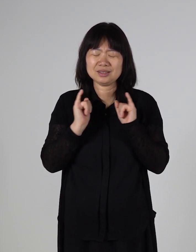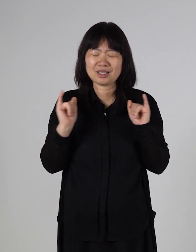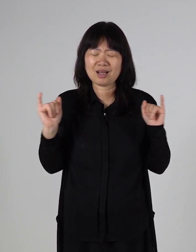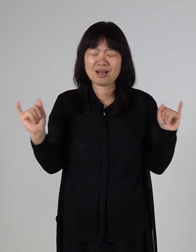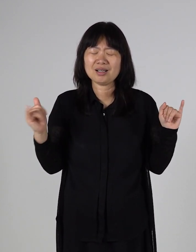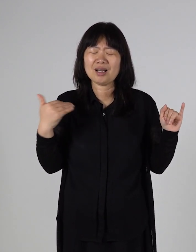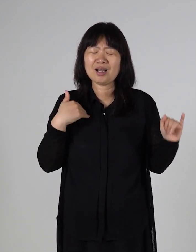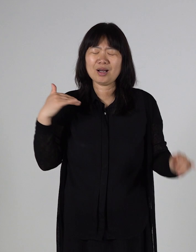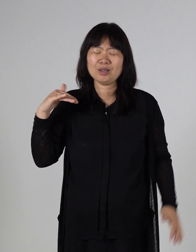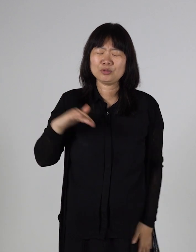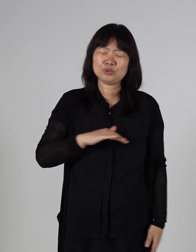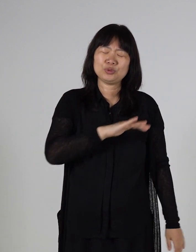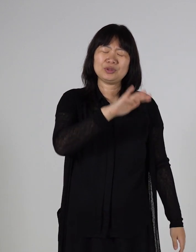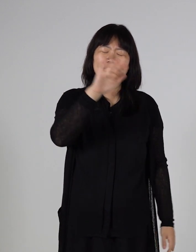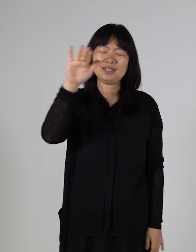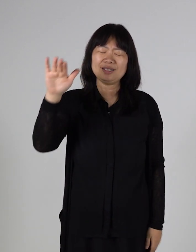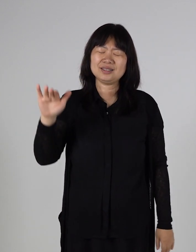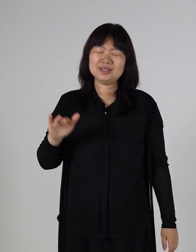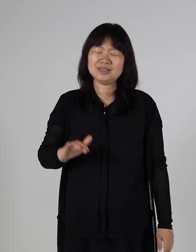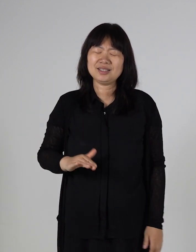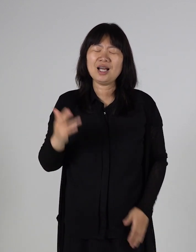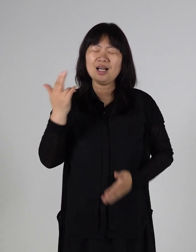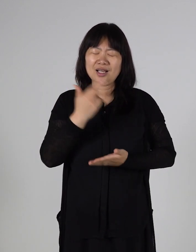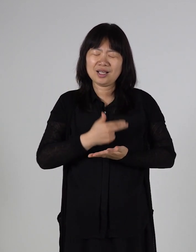죄인입니다. 우린 주만 바라봅니다.